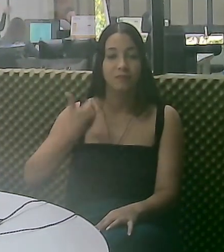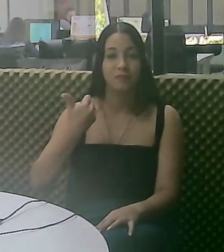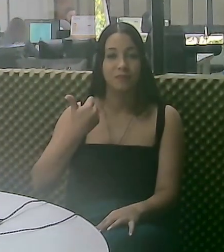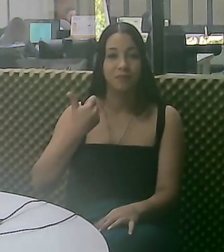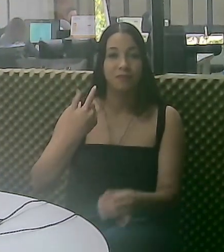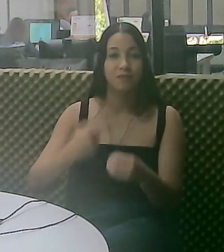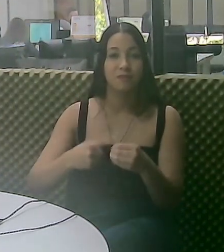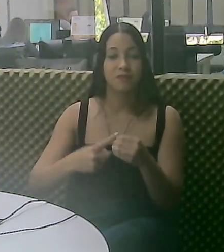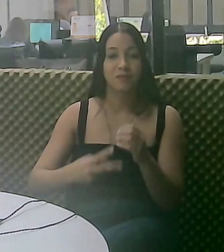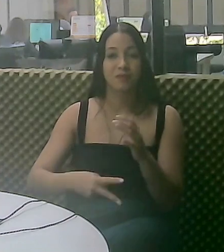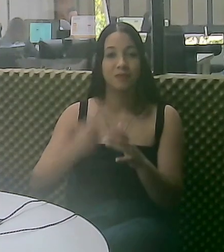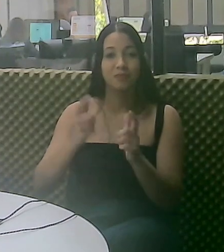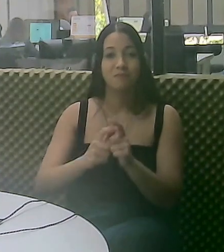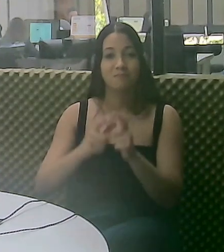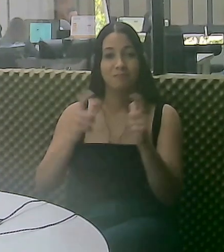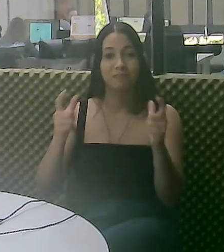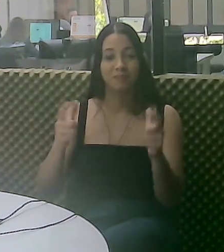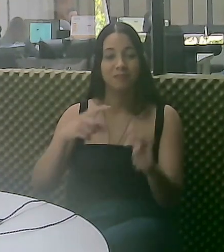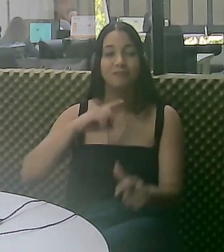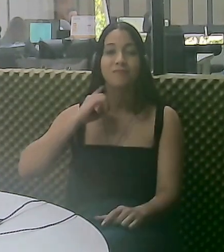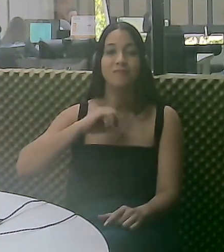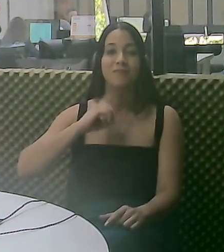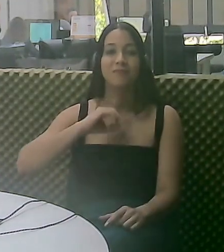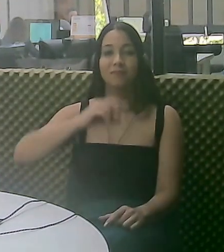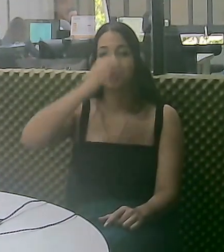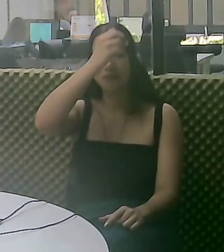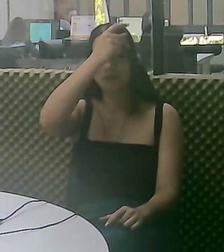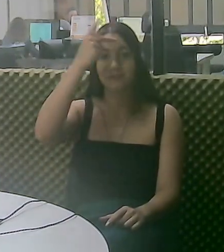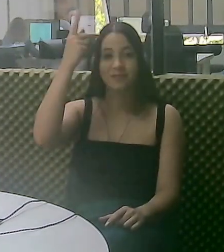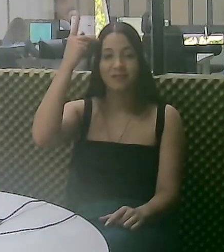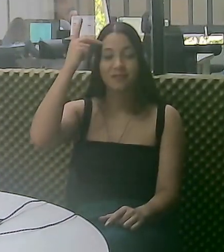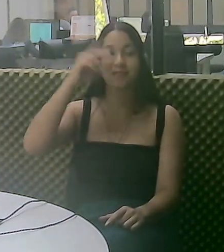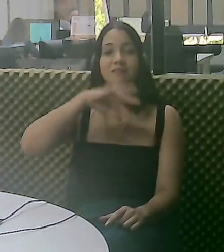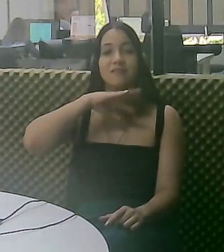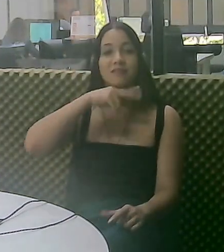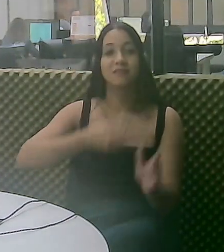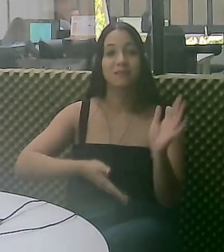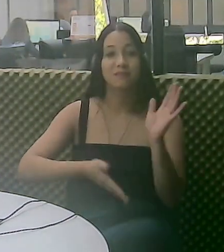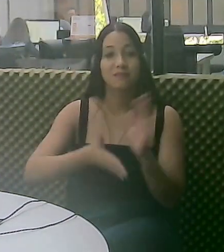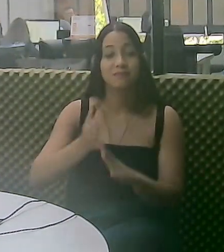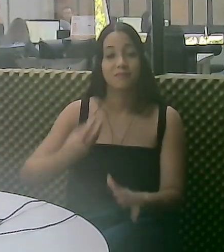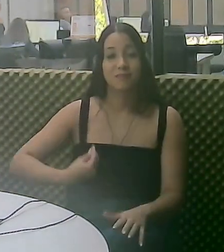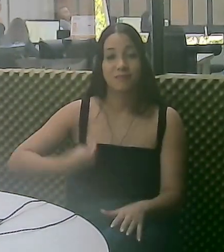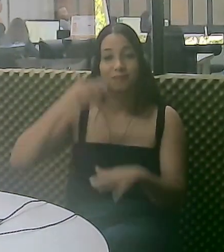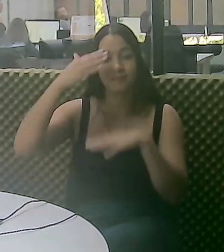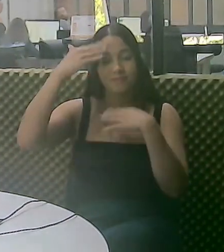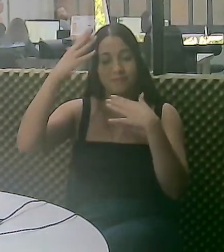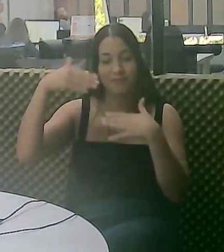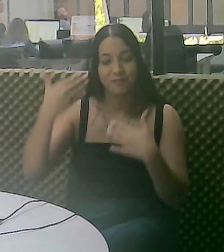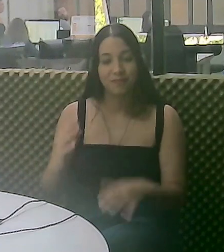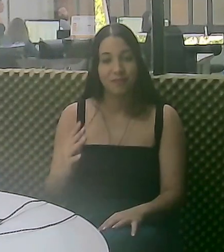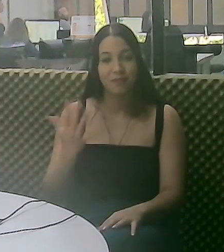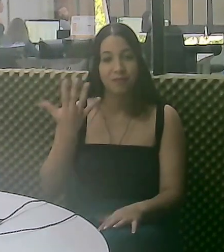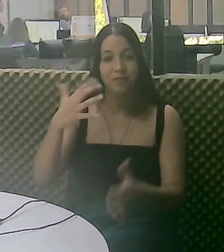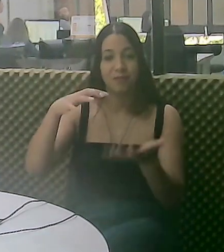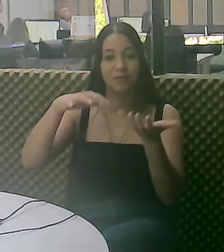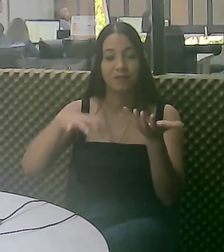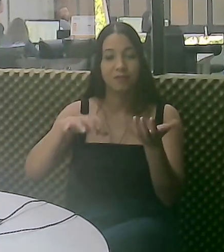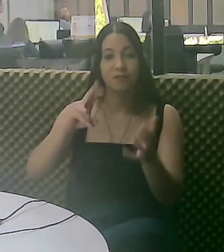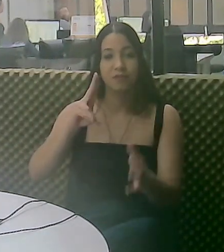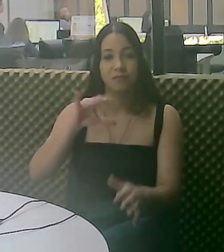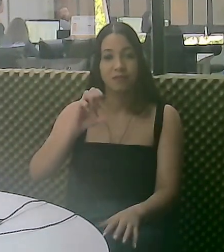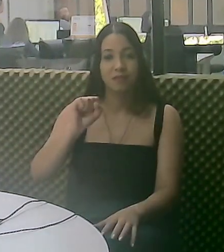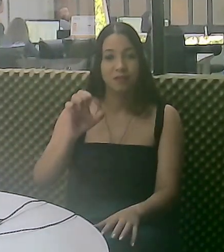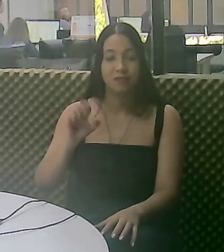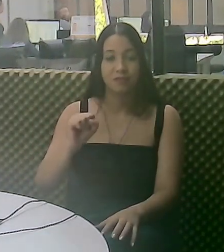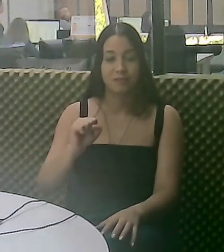maior cidade de Minas Gerais. O prefeito Odelmo Leão estará presente na homenagem, que acontecerá no plenário Ulisses Guimarães,